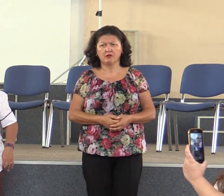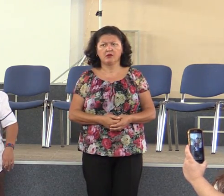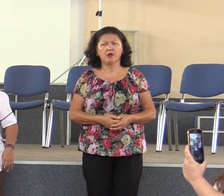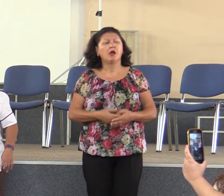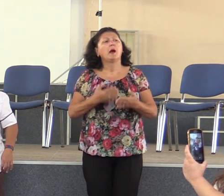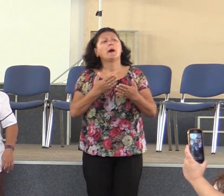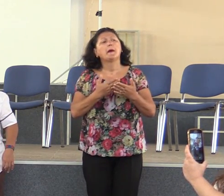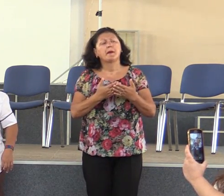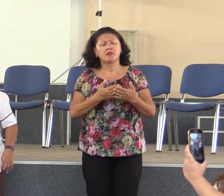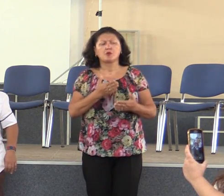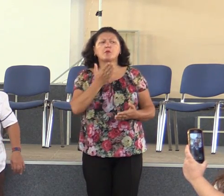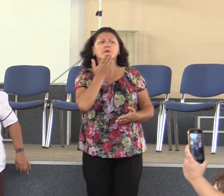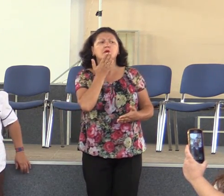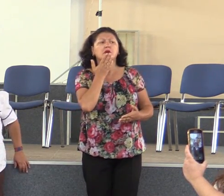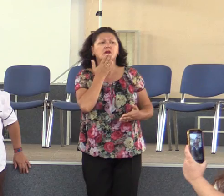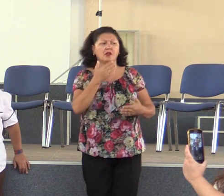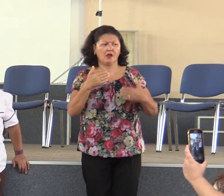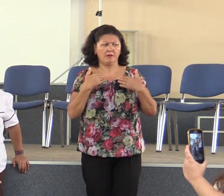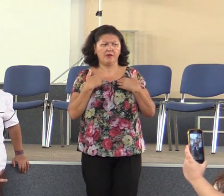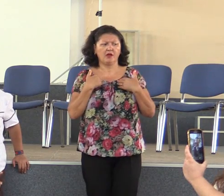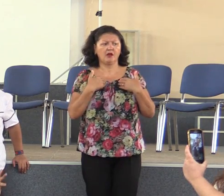pentru păcatele mele,